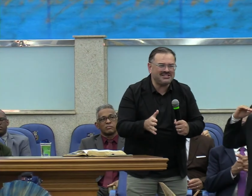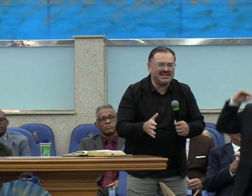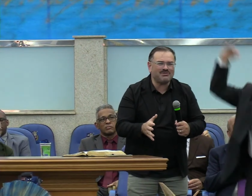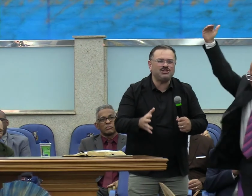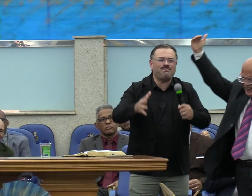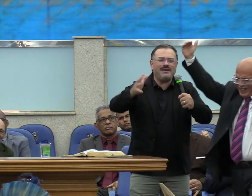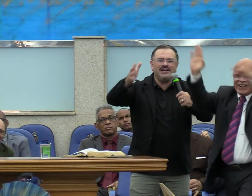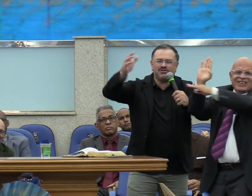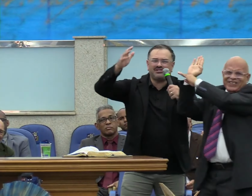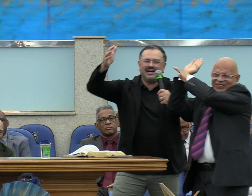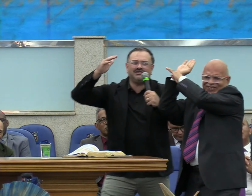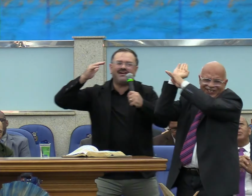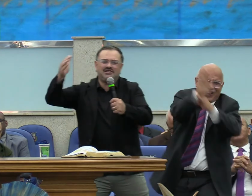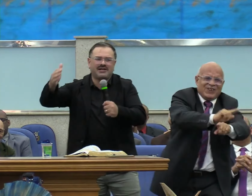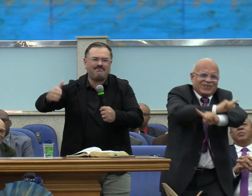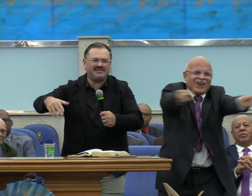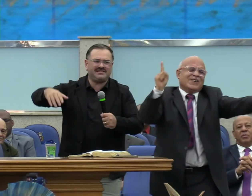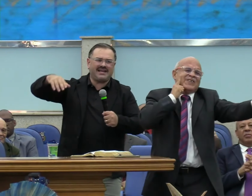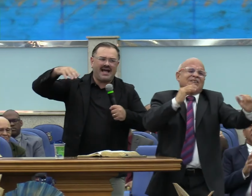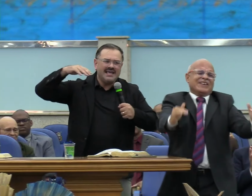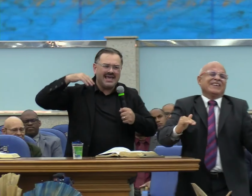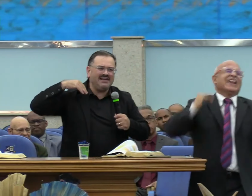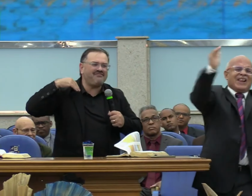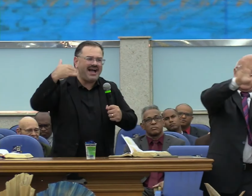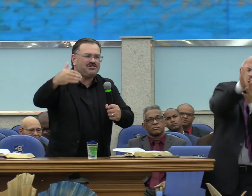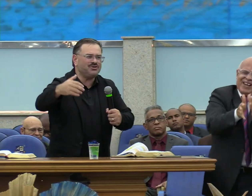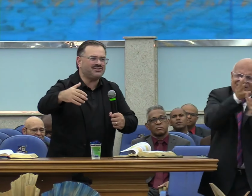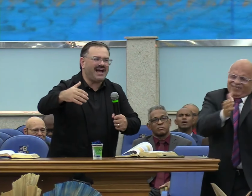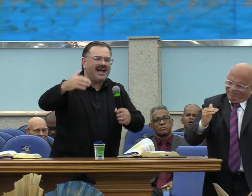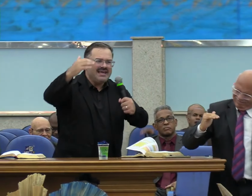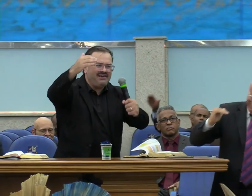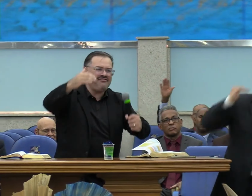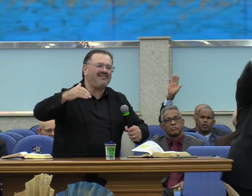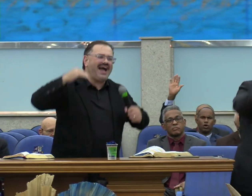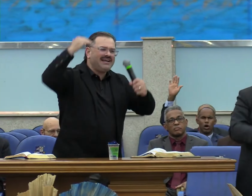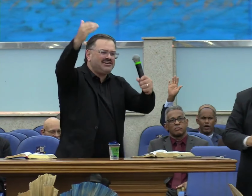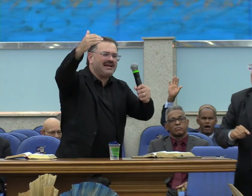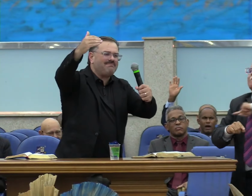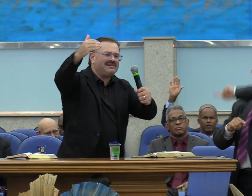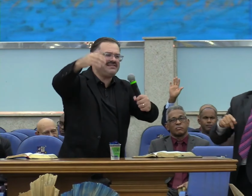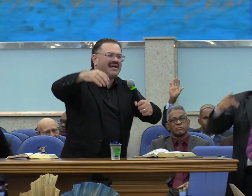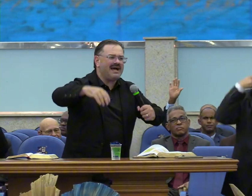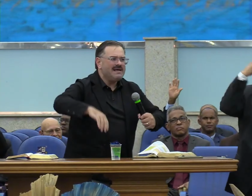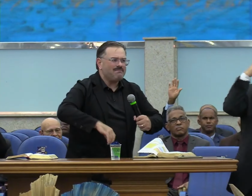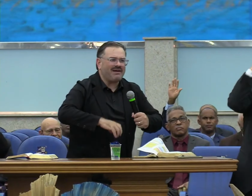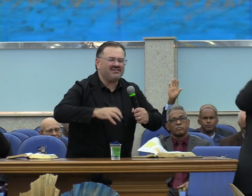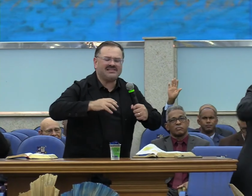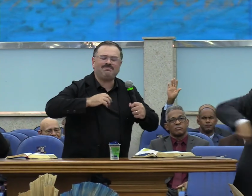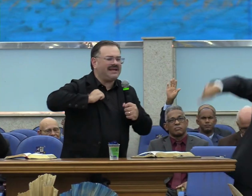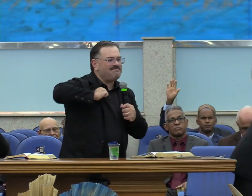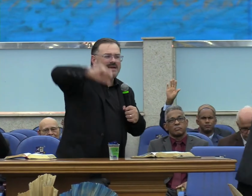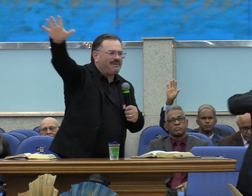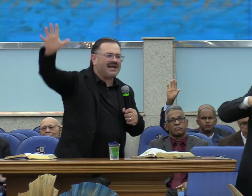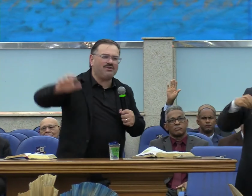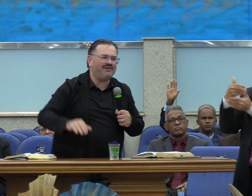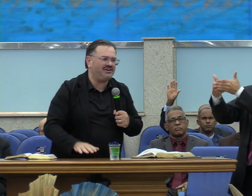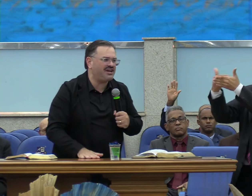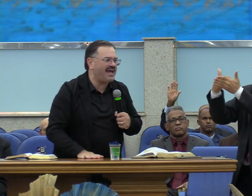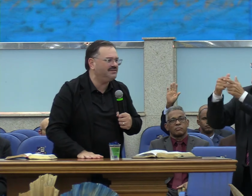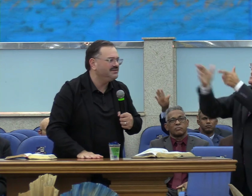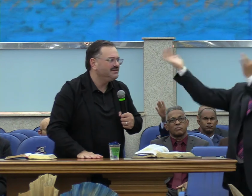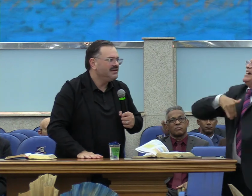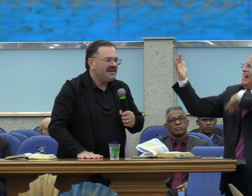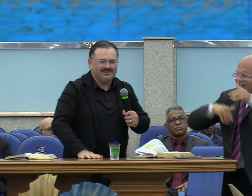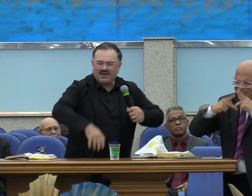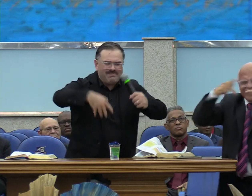te dizer que o Espírito Santo vai te capacitar, Ele vai te usar e vai te capacitar para você também pregar o